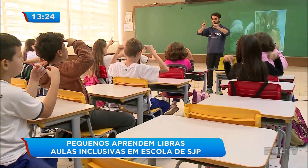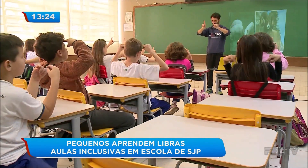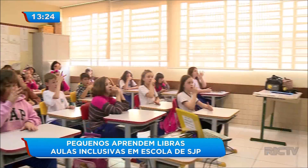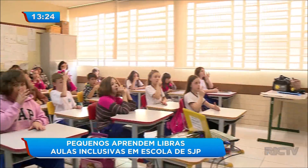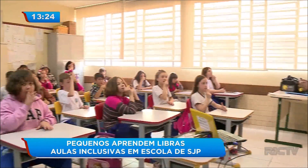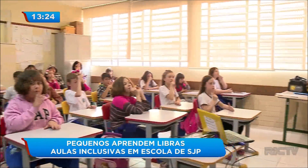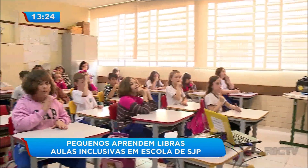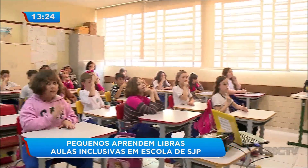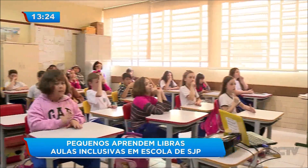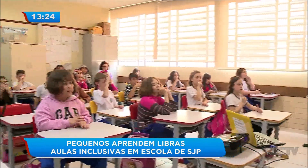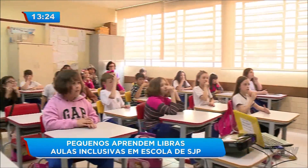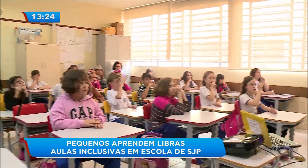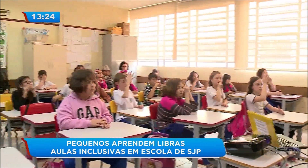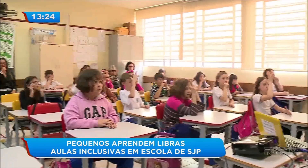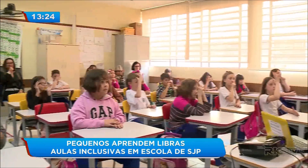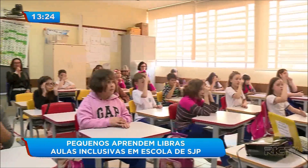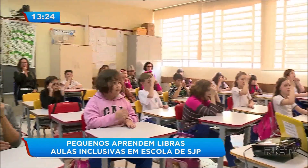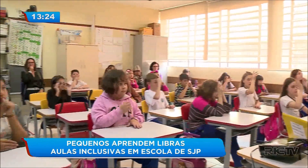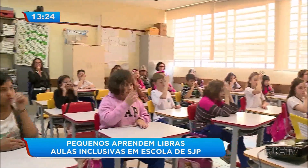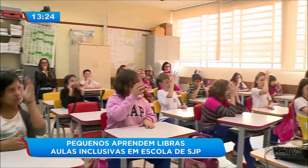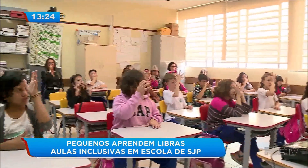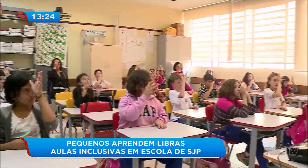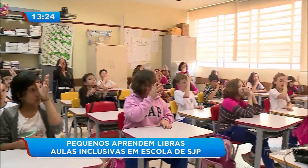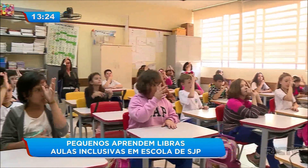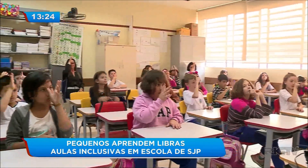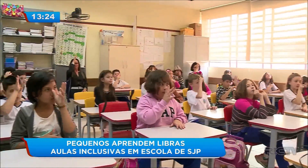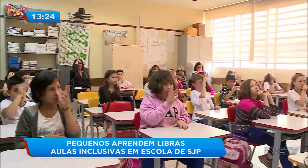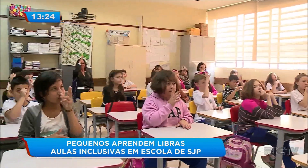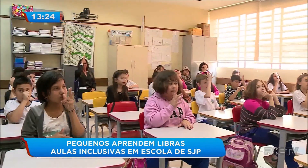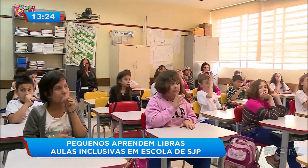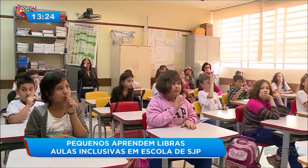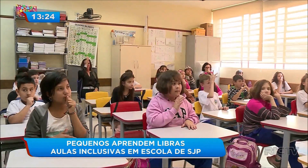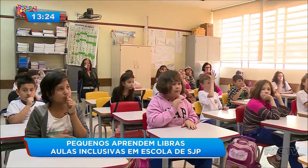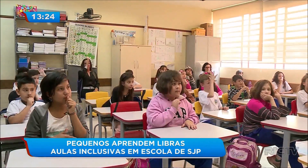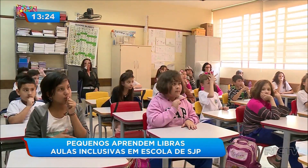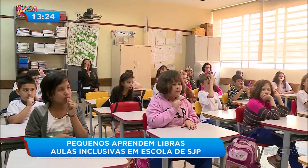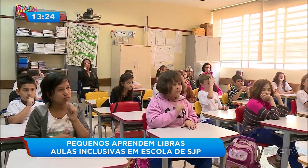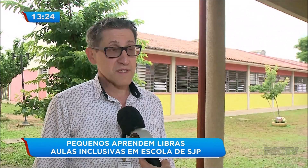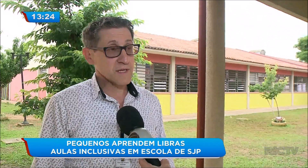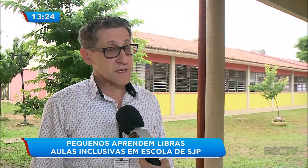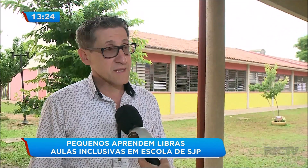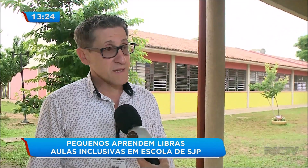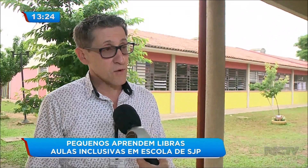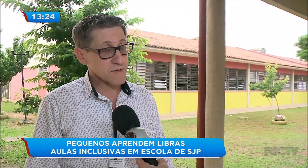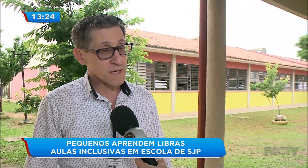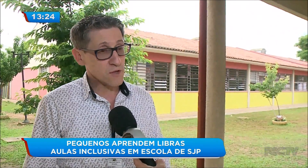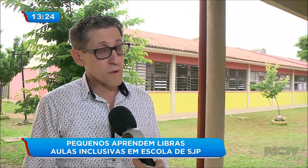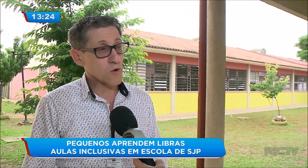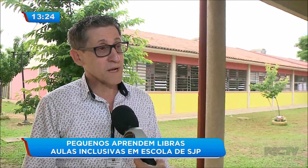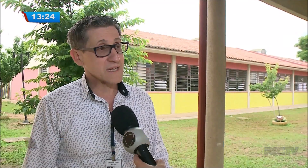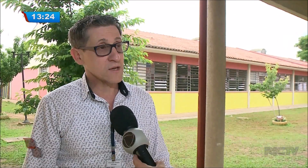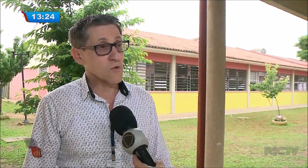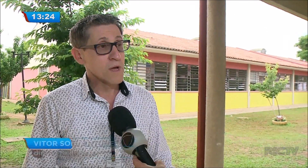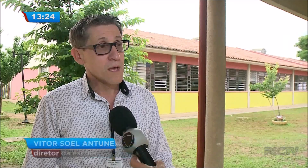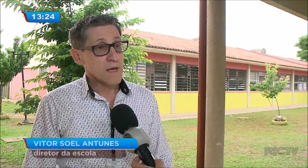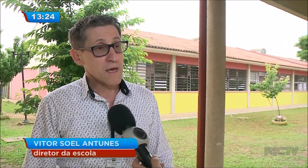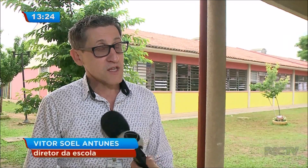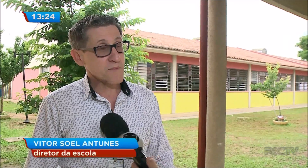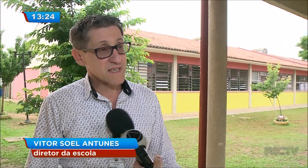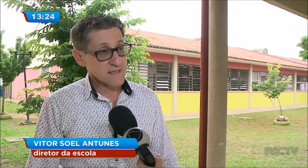e se transformou em interação e amizade entre os alunos. As crianças têm conseguido uma comunicação de mais